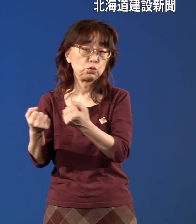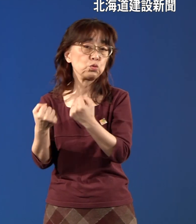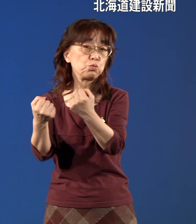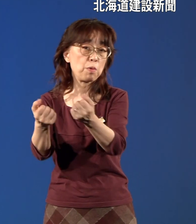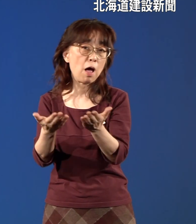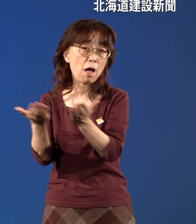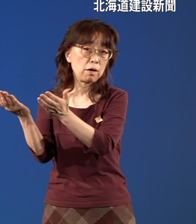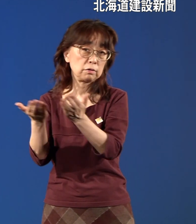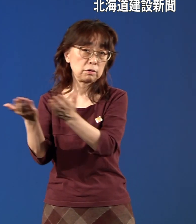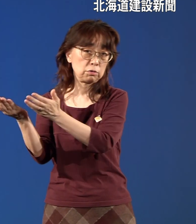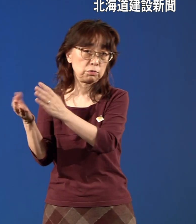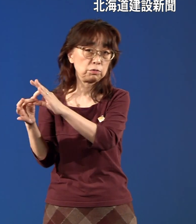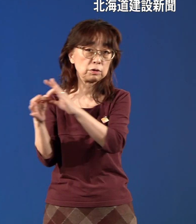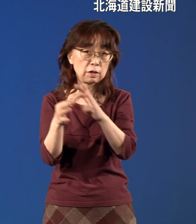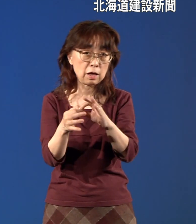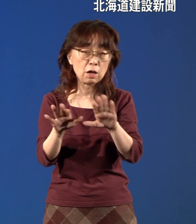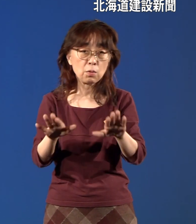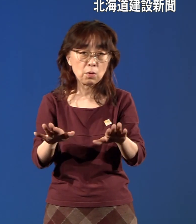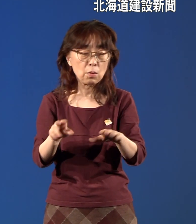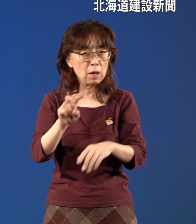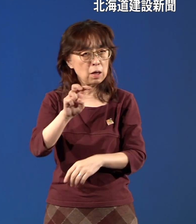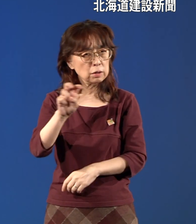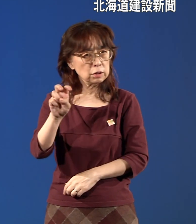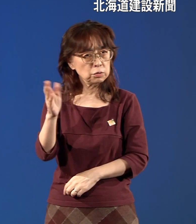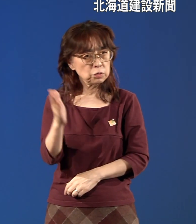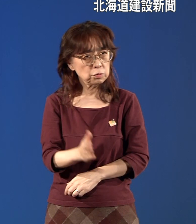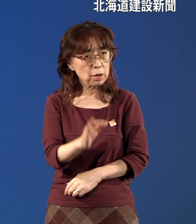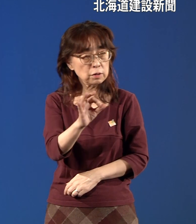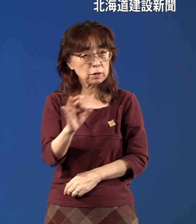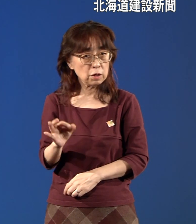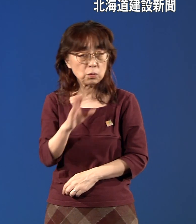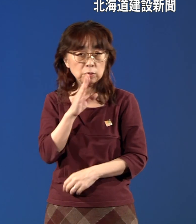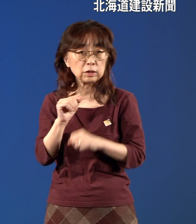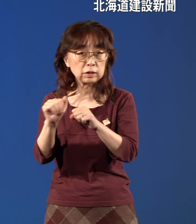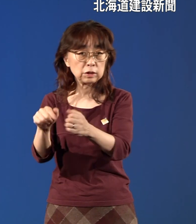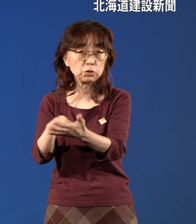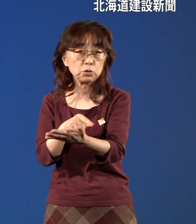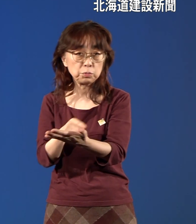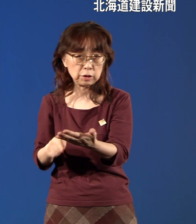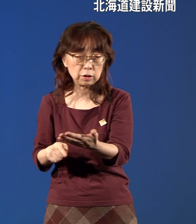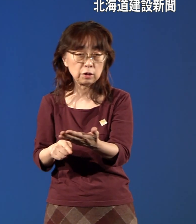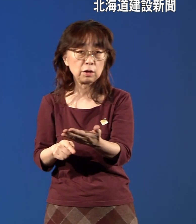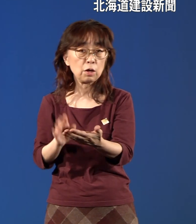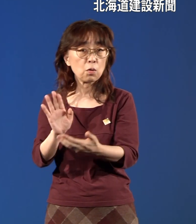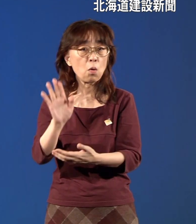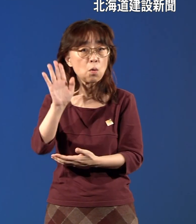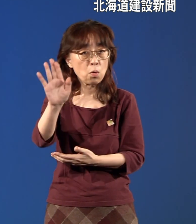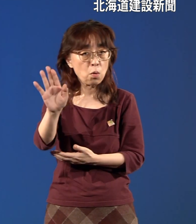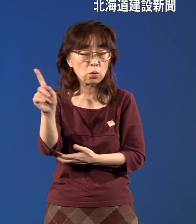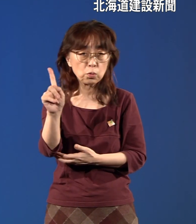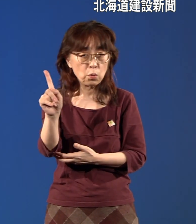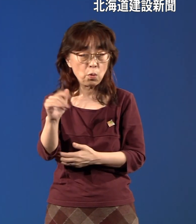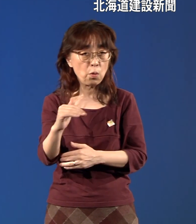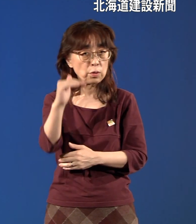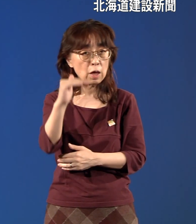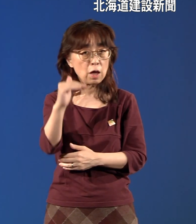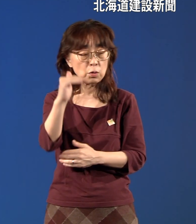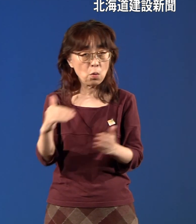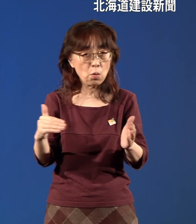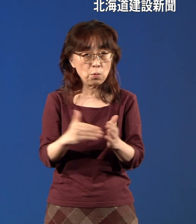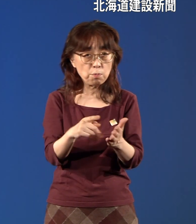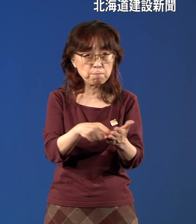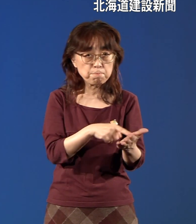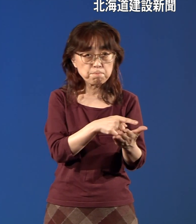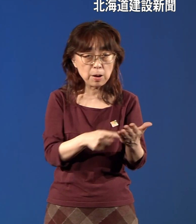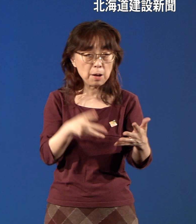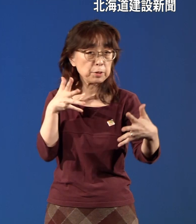ども、現時点で2割程度の実施済みということだったんですが、今後いつまでにどの程度を終えたいとか、そういった見通しは